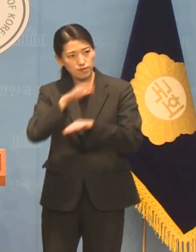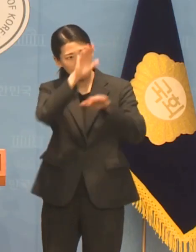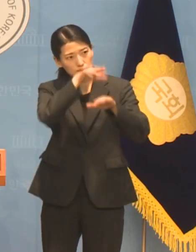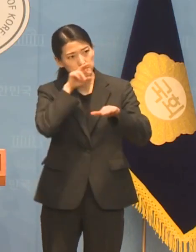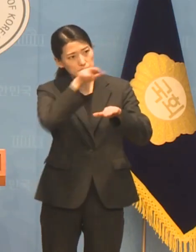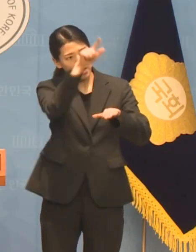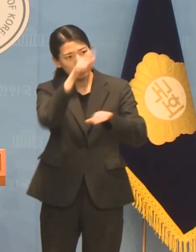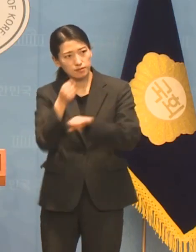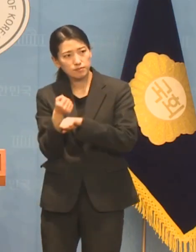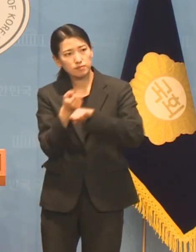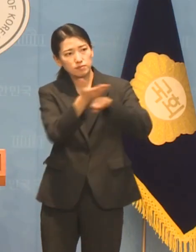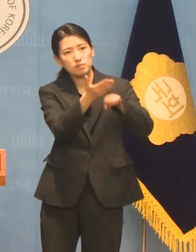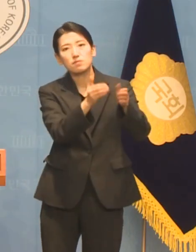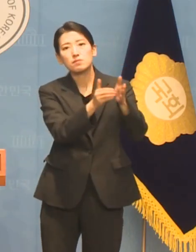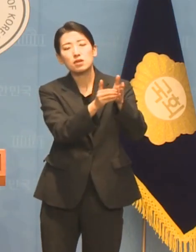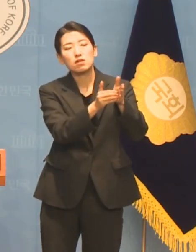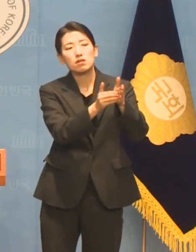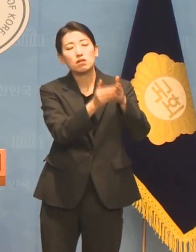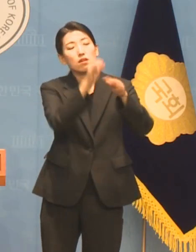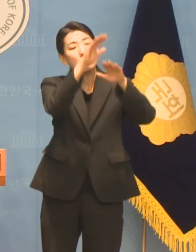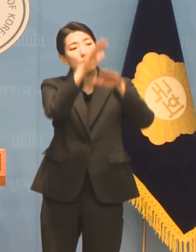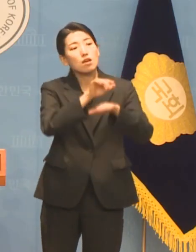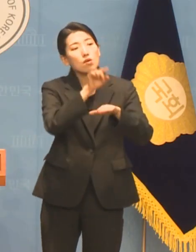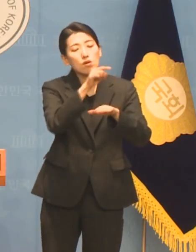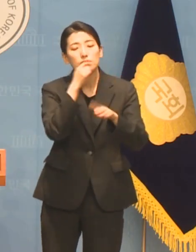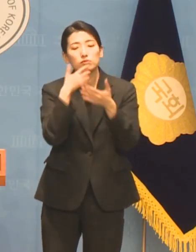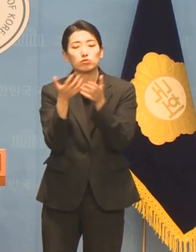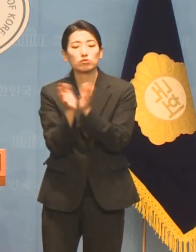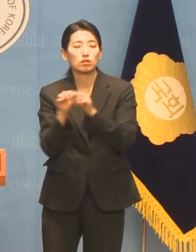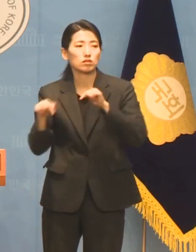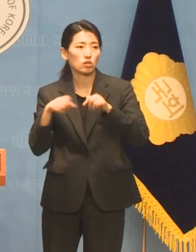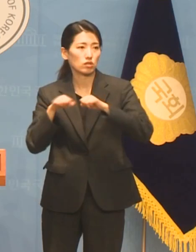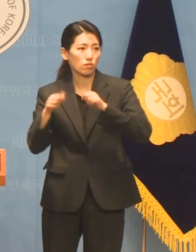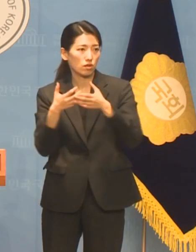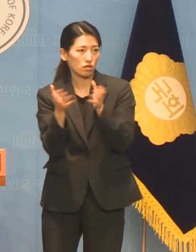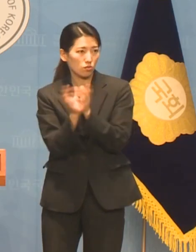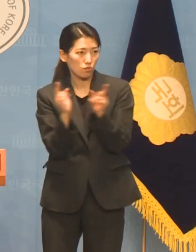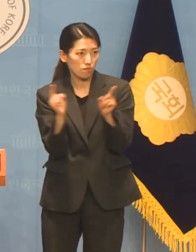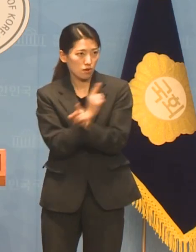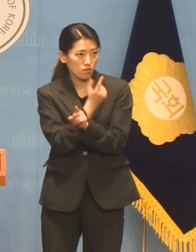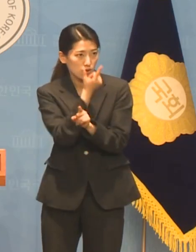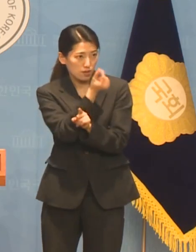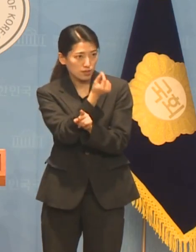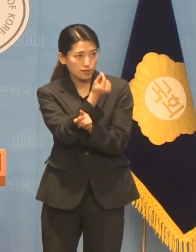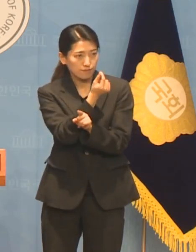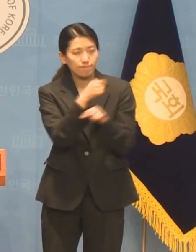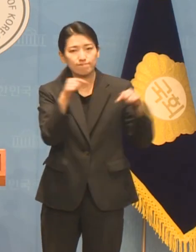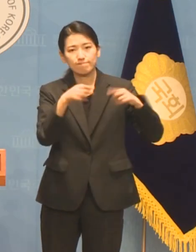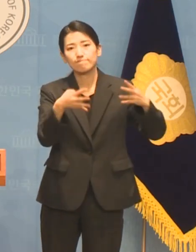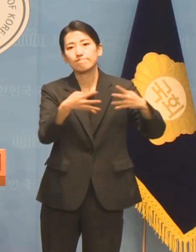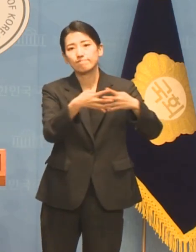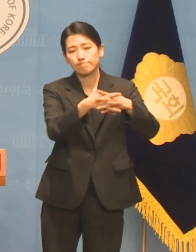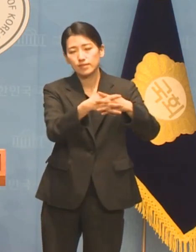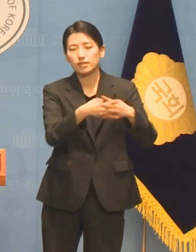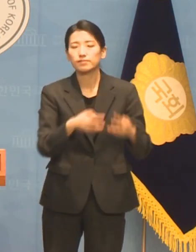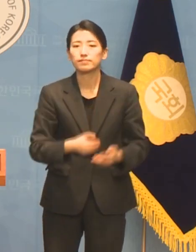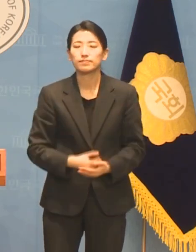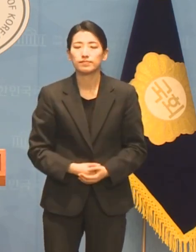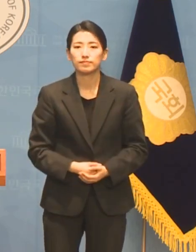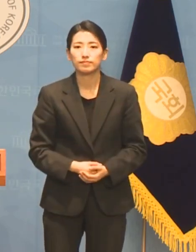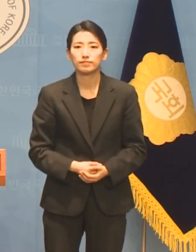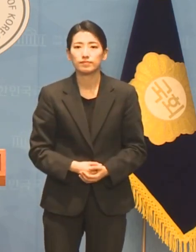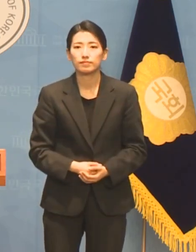내용을 이재명 캠프가 아닌 민주당 정당 활동으로 정정하는 데 합의했습니다. 추가적으로 해당 기사를 인용 보도한 보도에